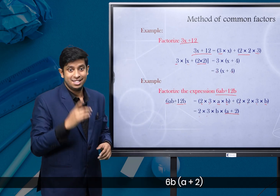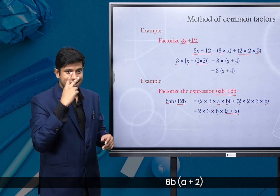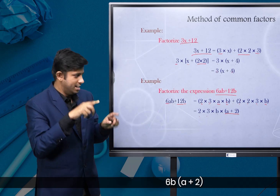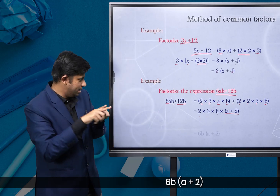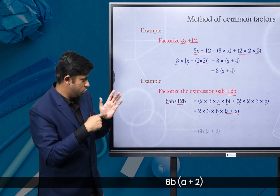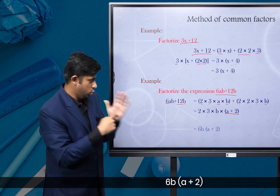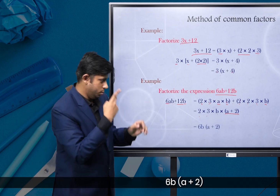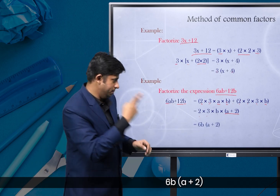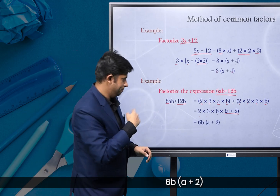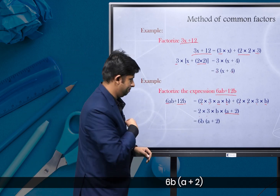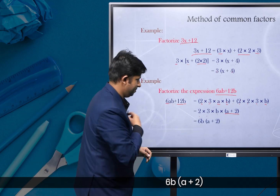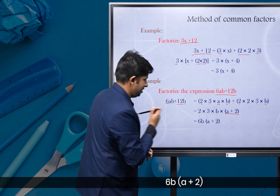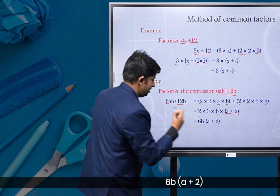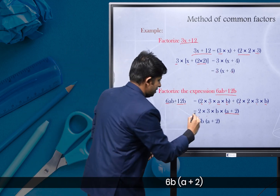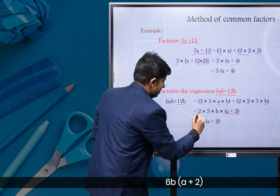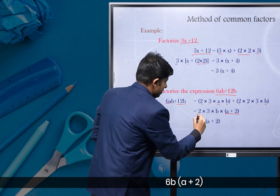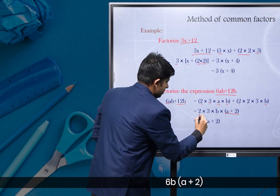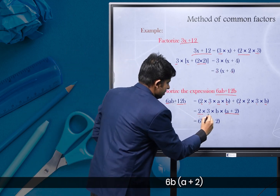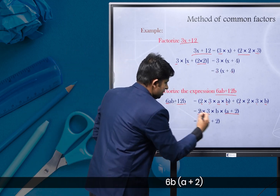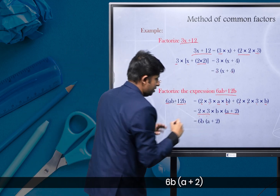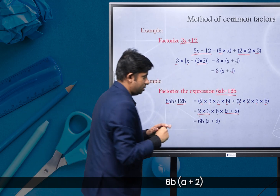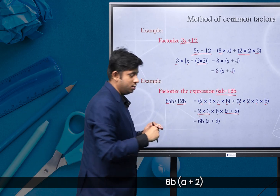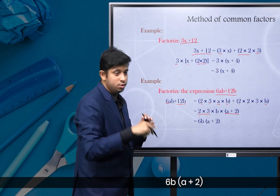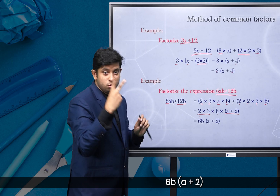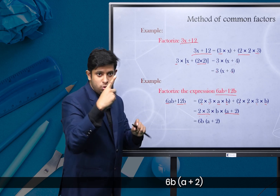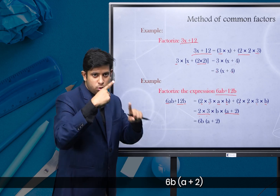बरोबर 6b कंसामध्ये a अधिक b.